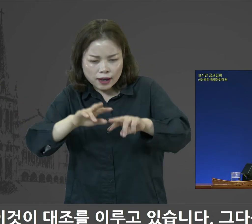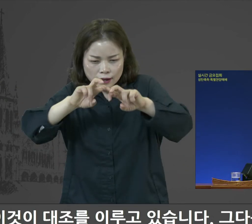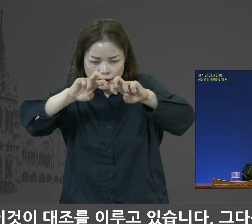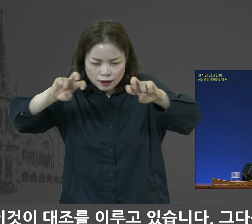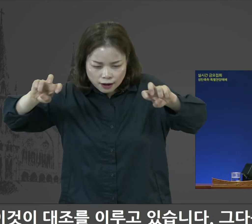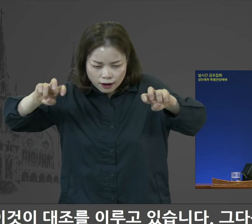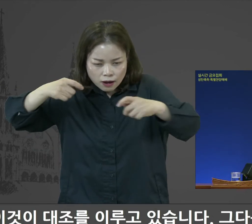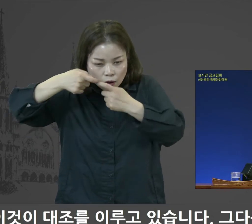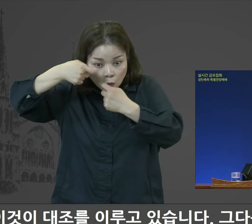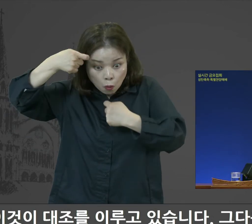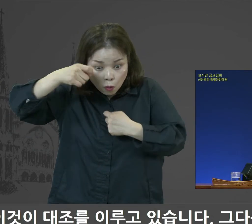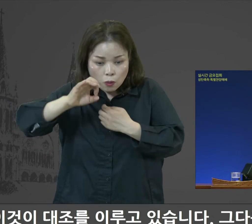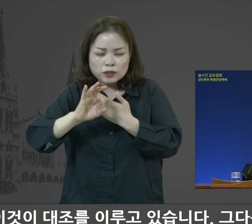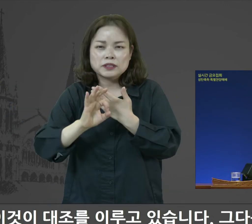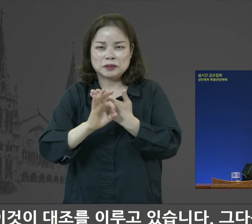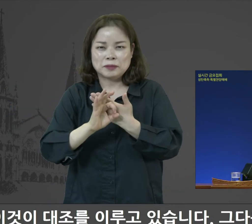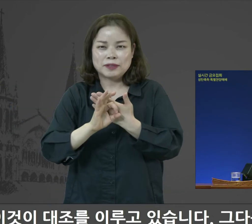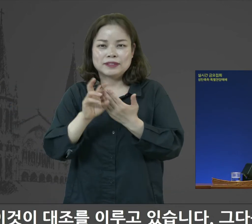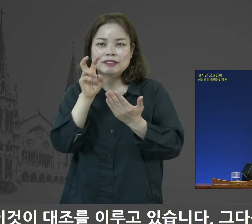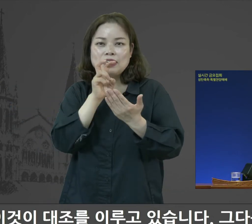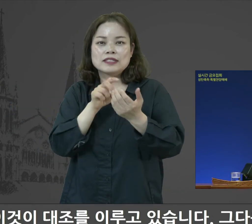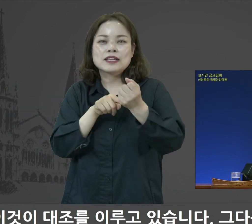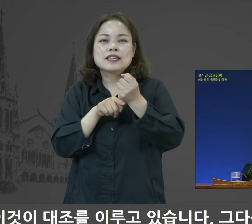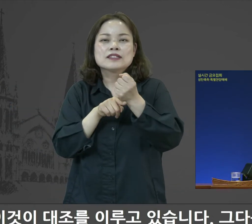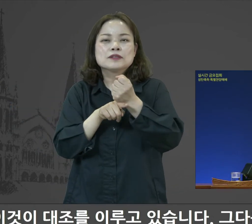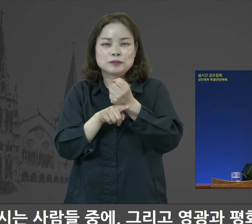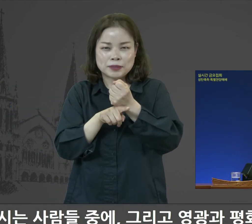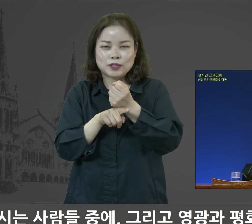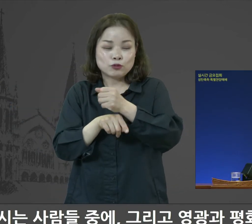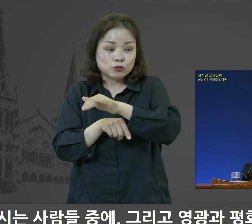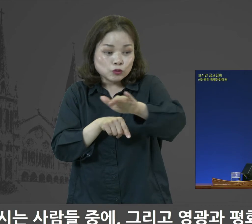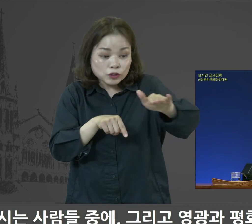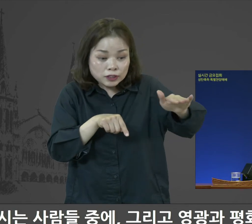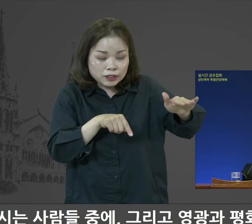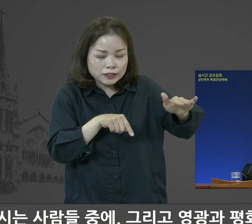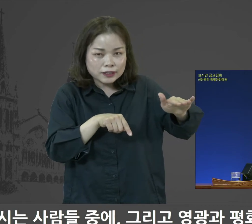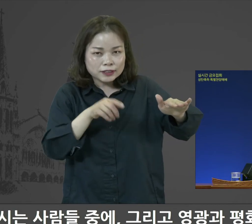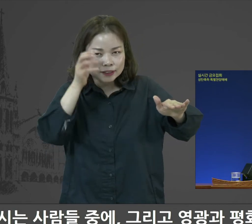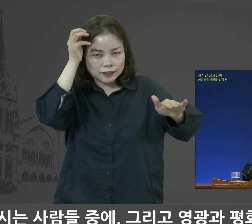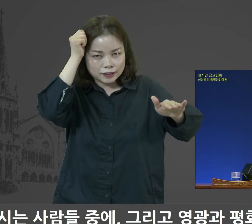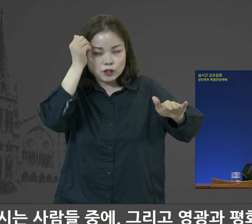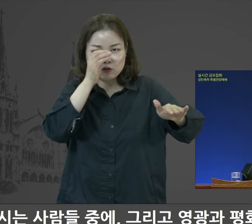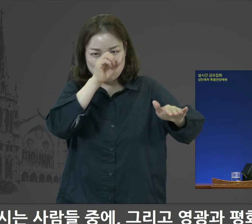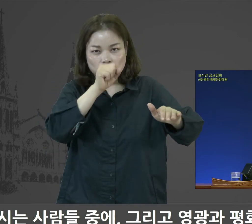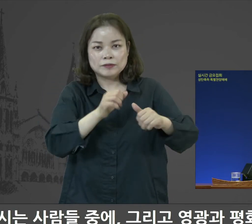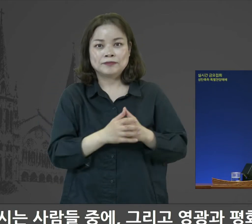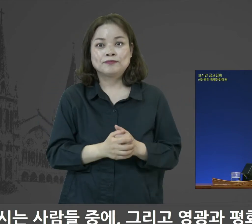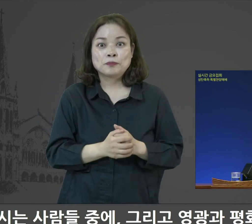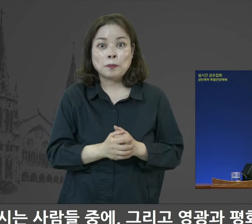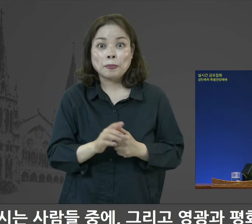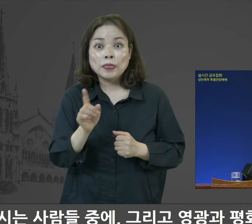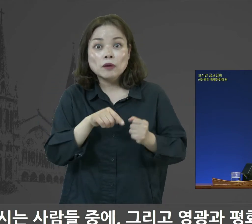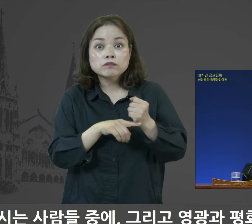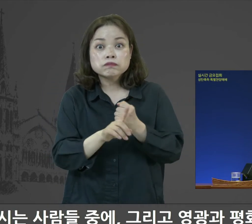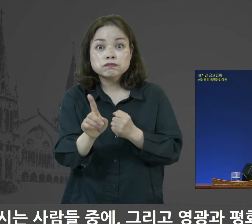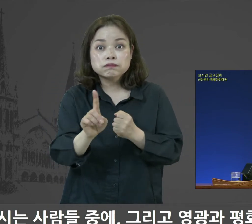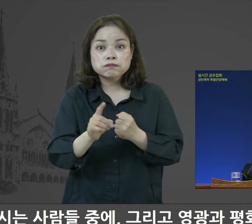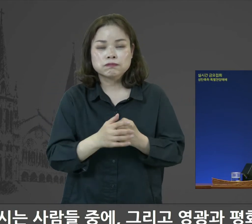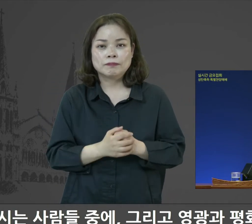살펴보시면 이 말씀의 이 찬양의 의미가 우리에게 쏙 들어오게 됩니다. 이건 무슨